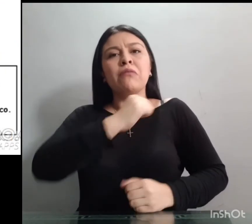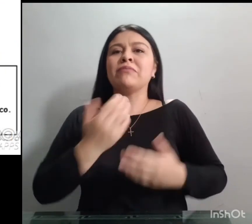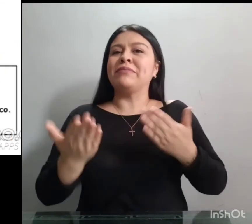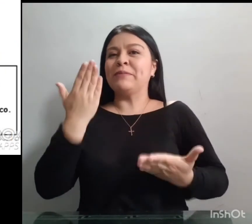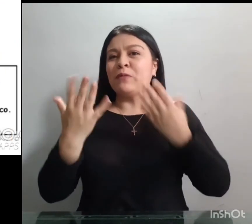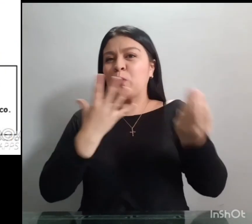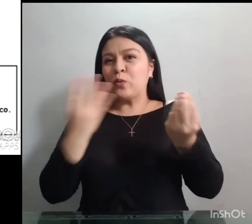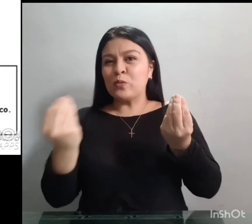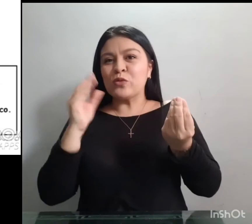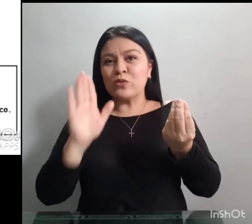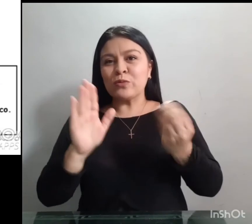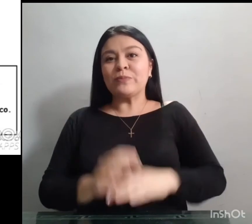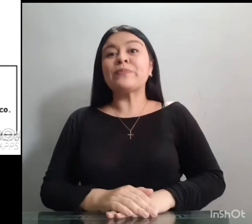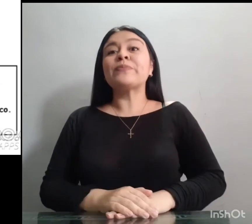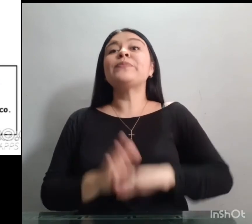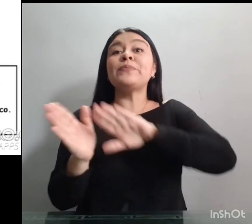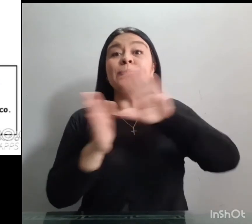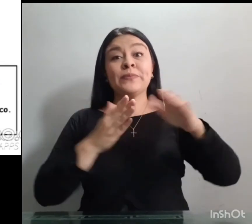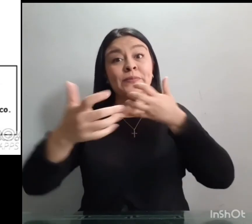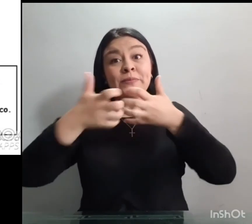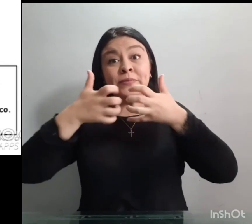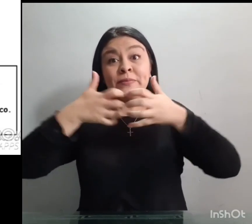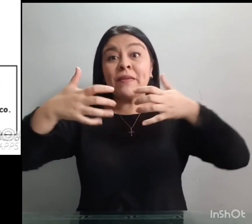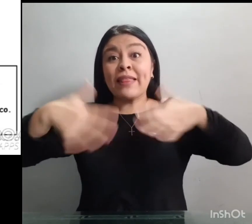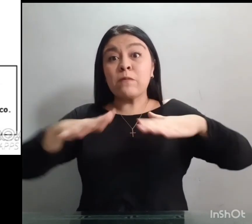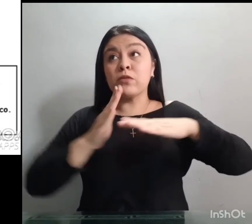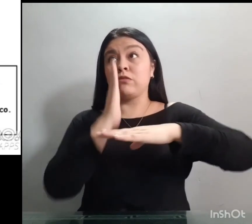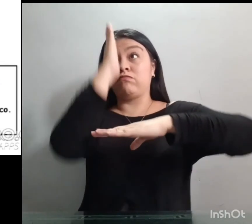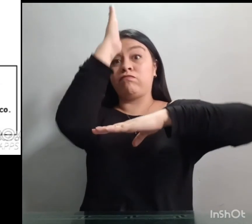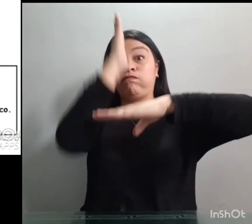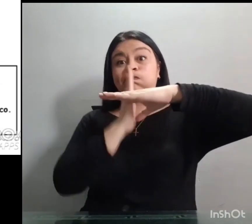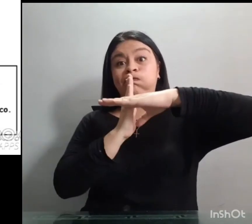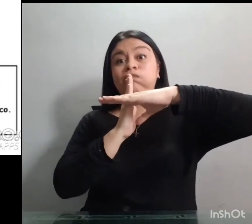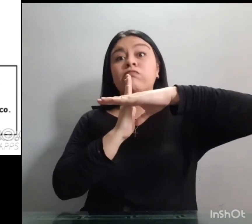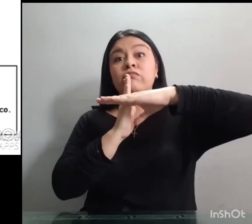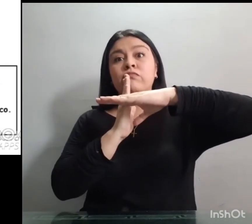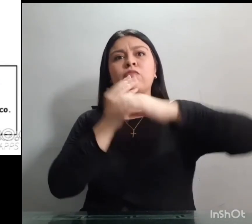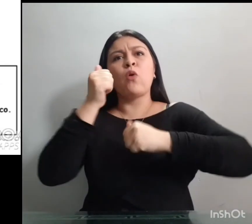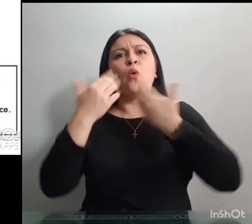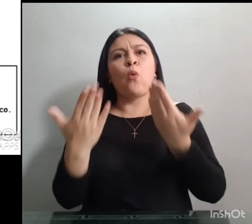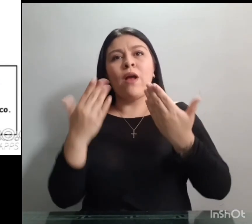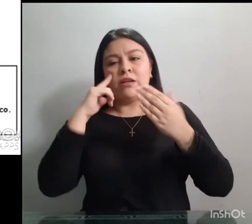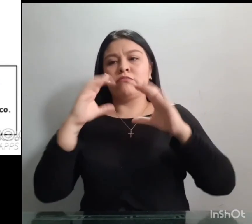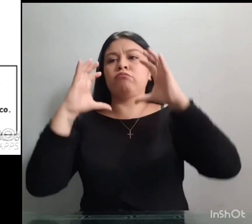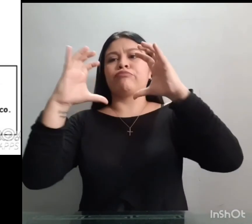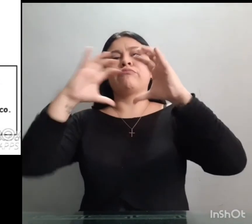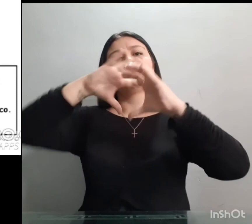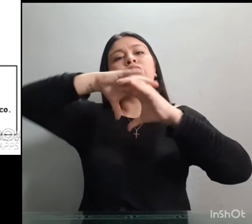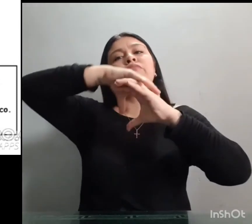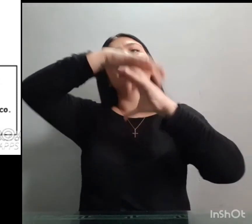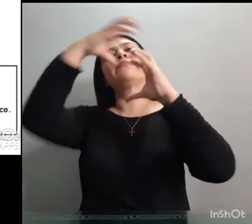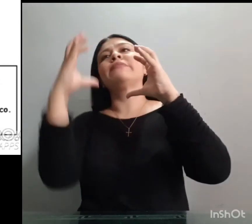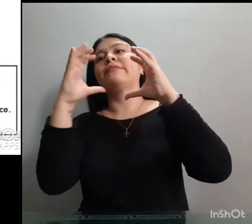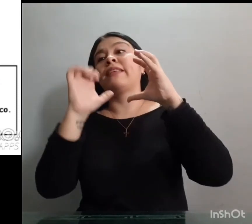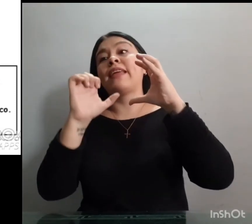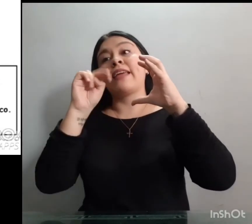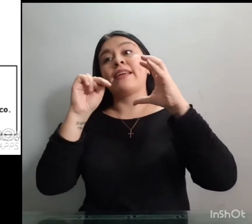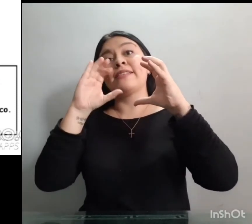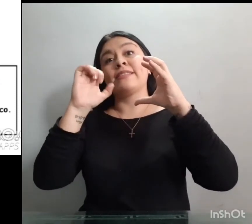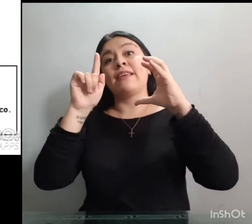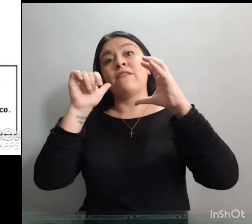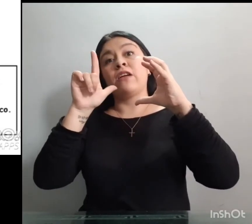El sistema nervioso central está formado por el encéfalo y por la médula espinal.